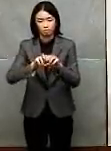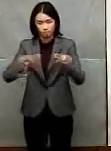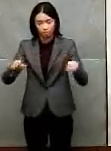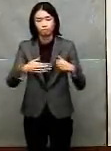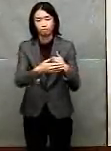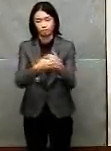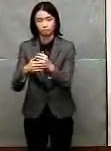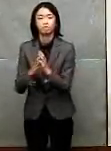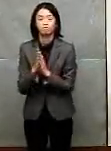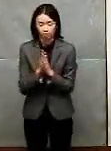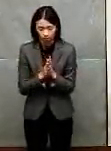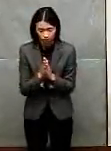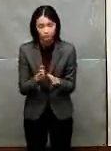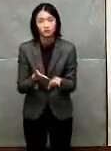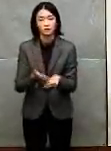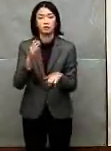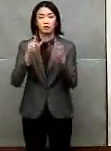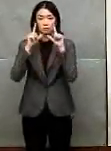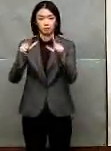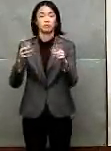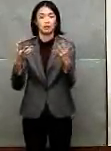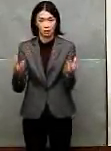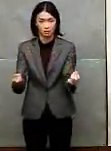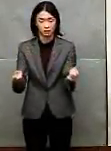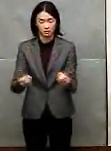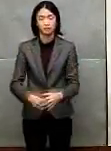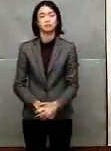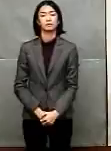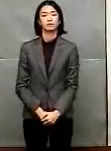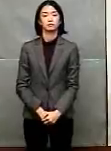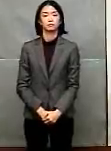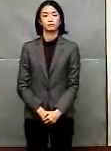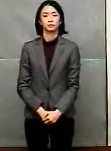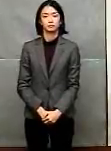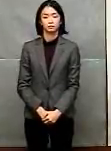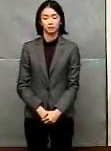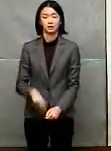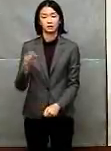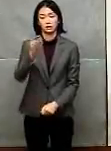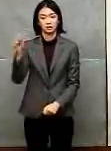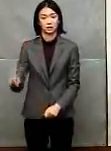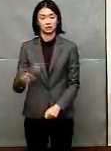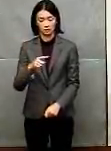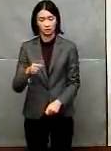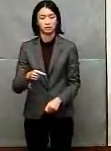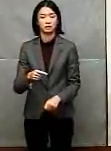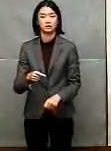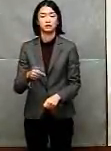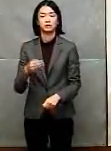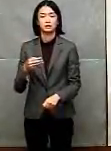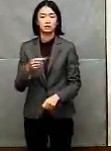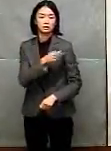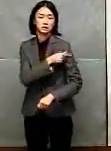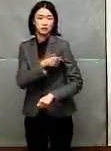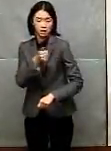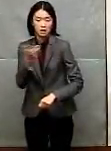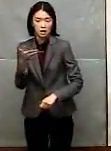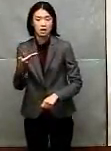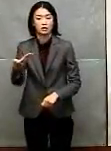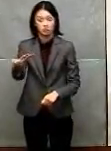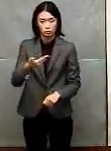。私からは以上であります。 はい、それでは代表者のご質問をお受けいたします